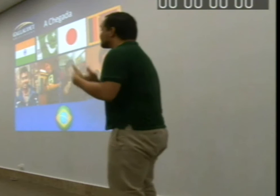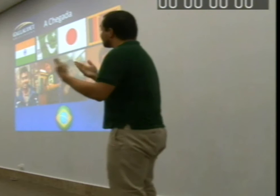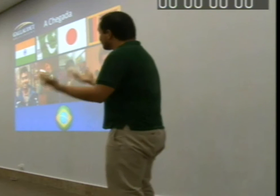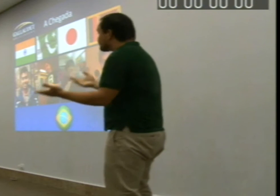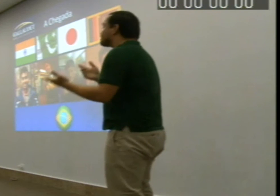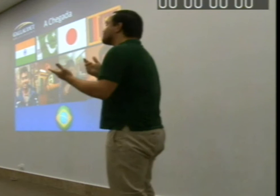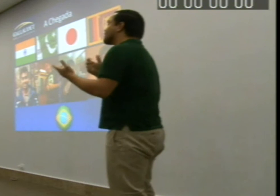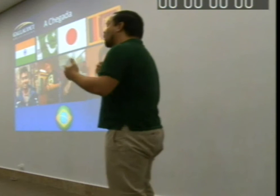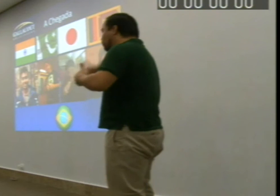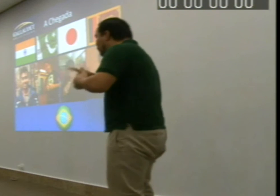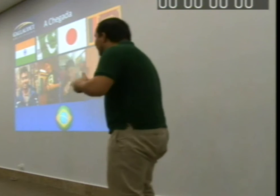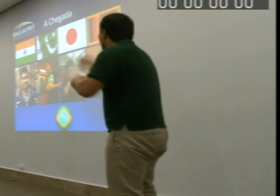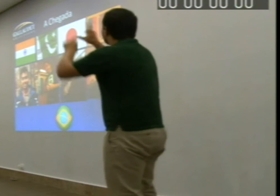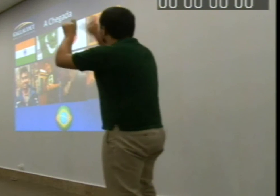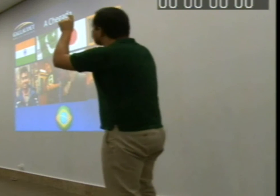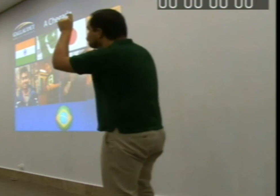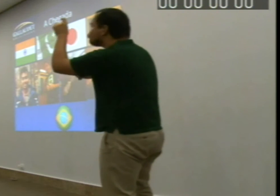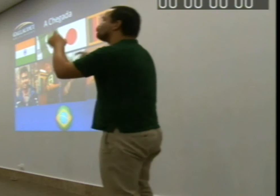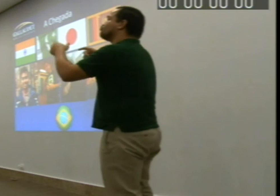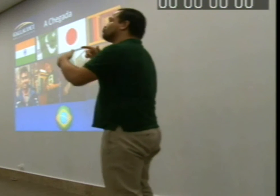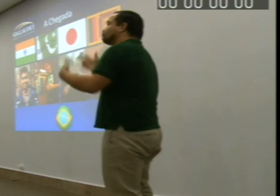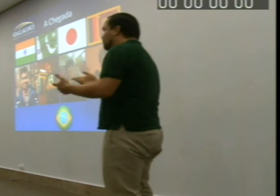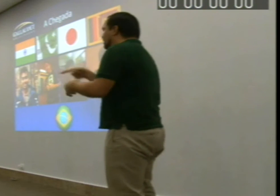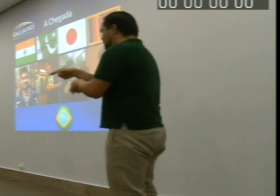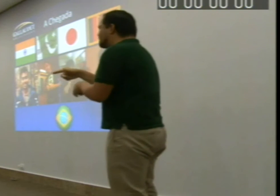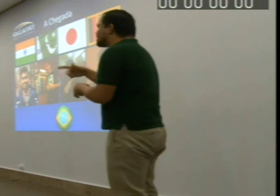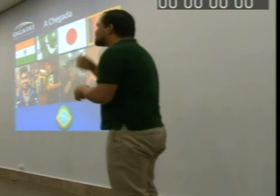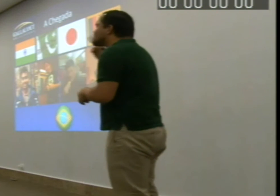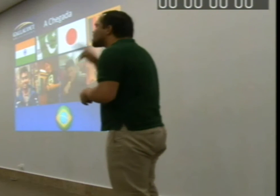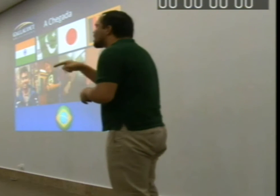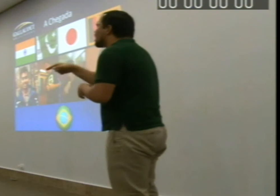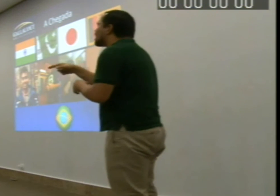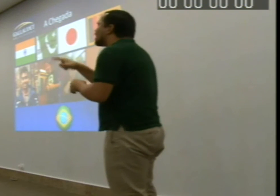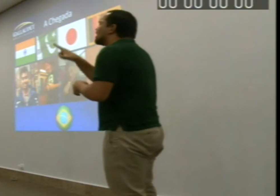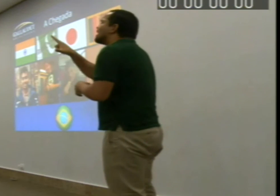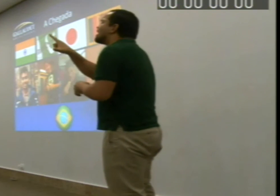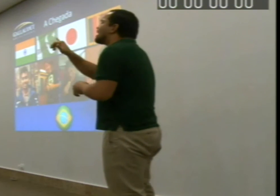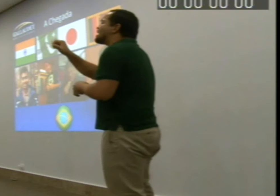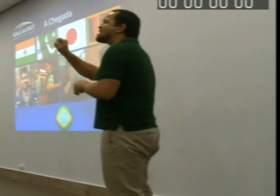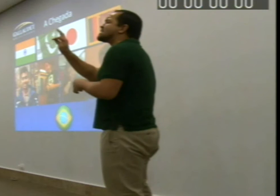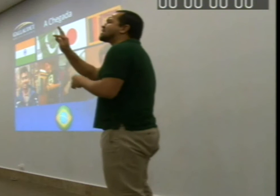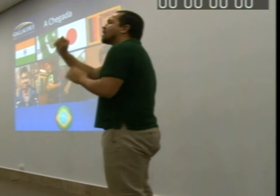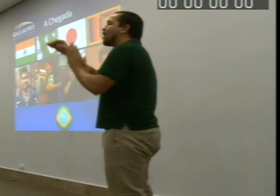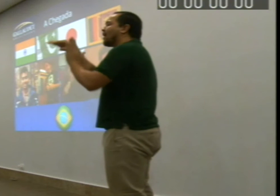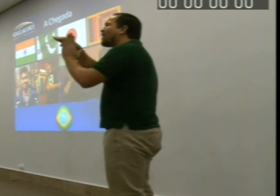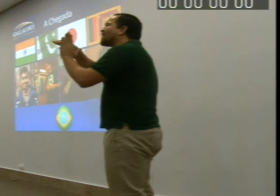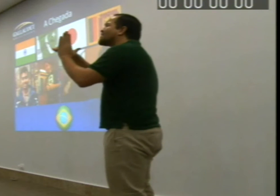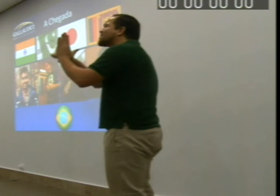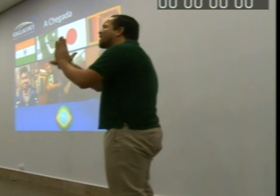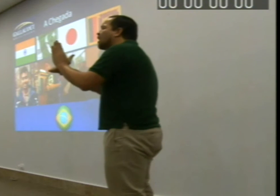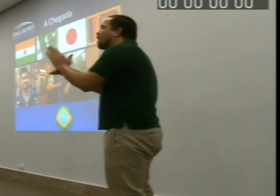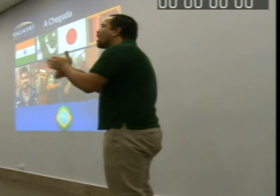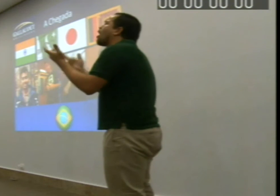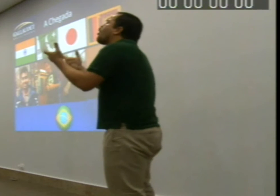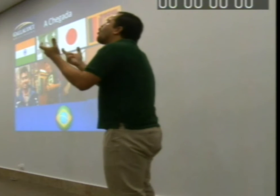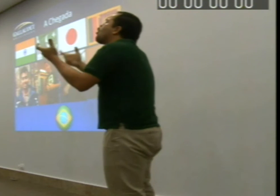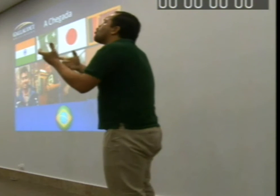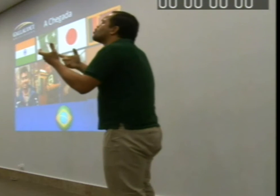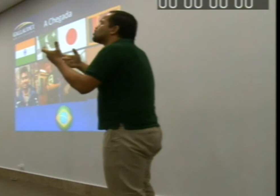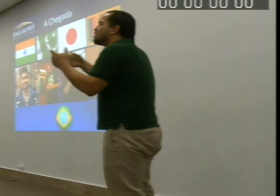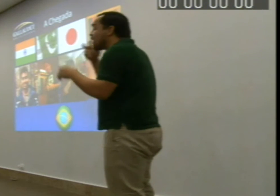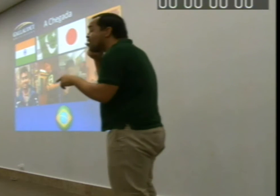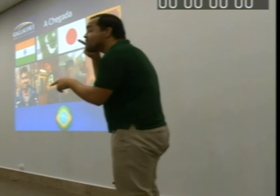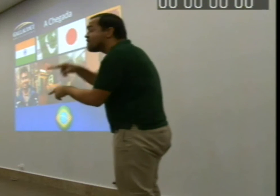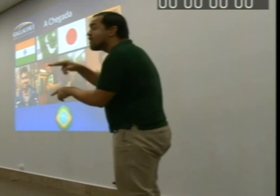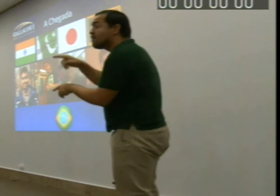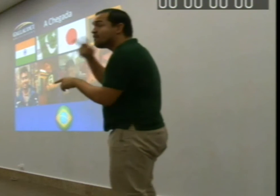tudo bem então eu tô com problema no num encanamento da minha casa eu preciso fazer uma lista